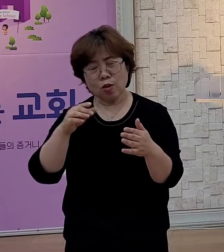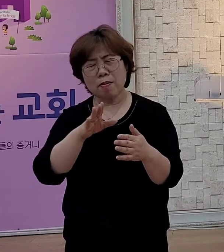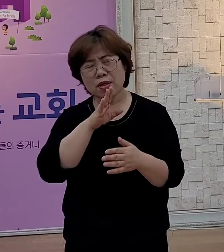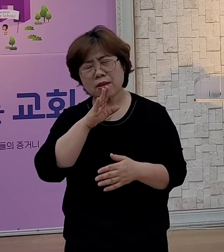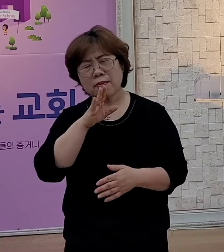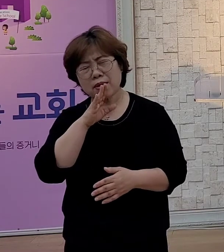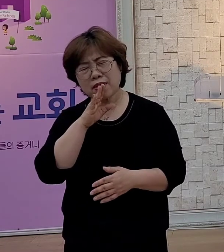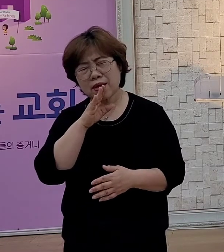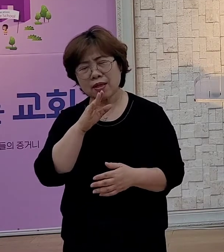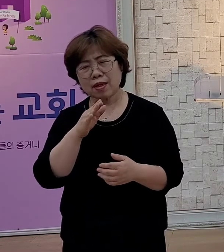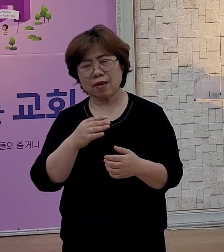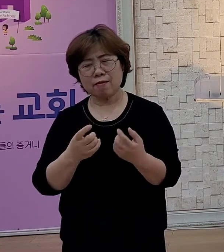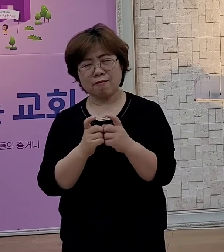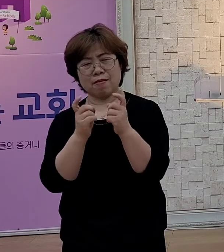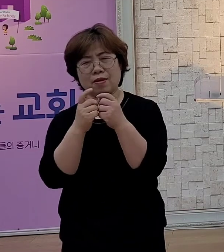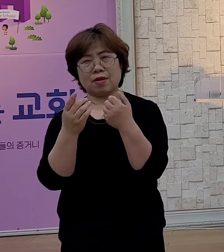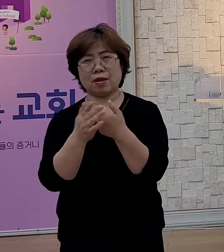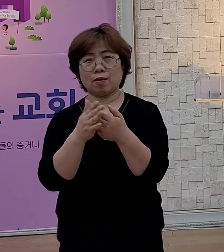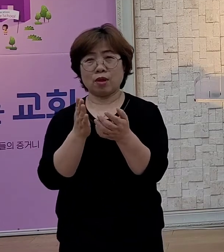해도 200개가 넘어요.